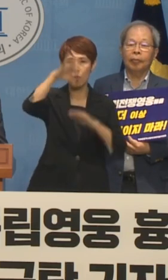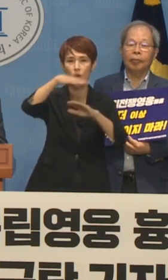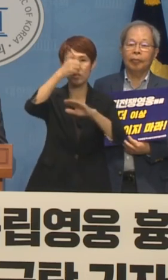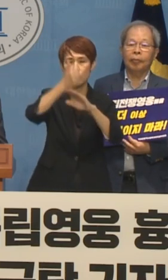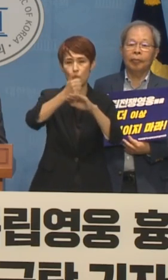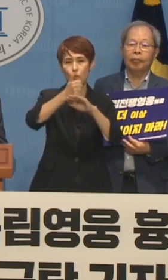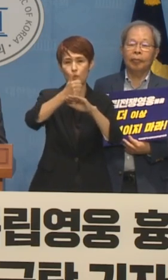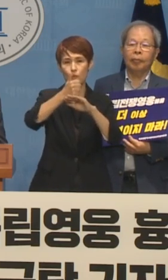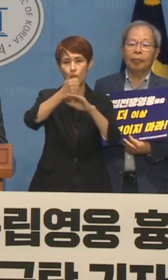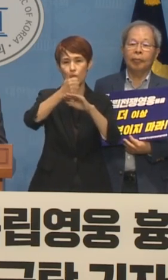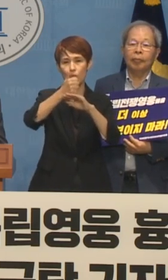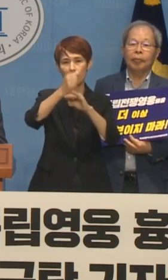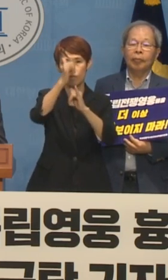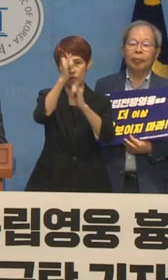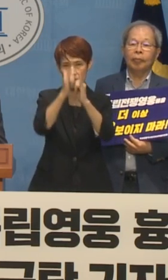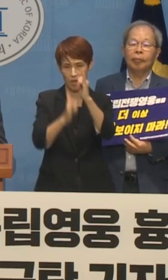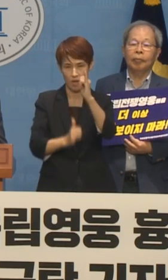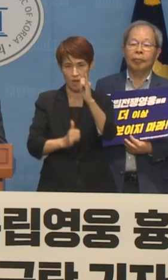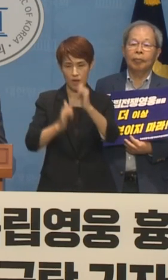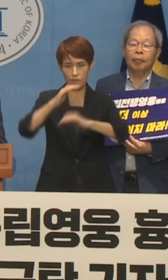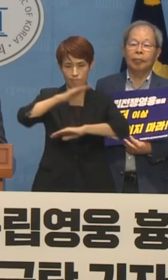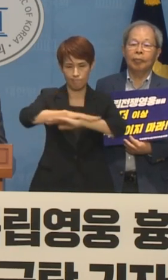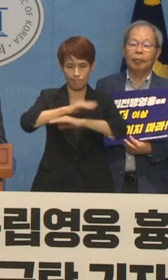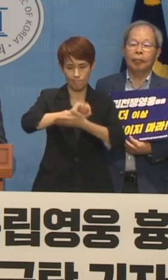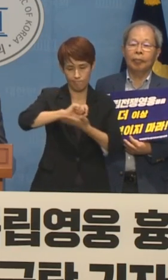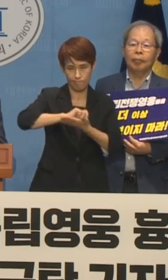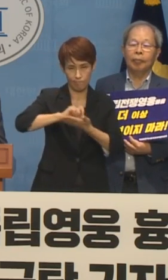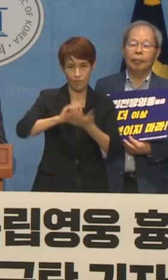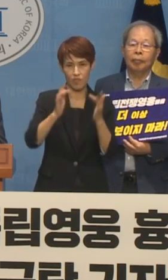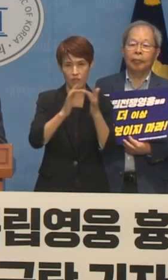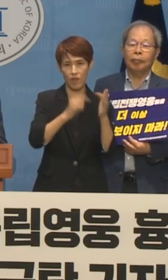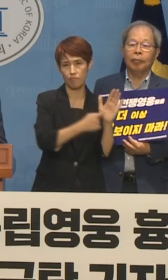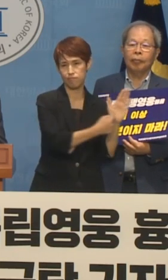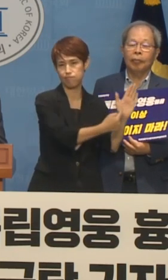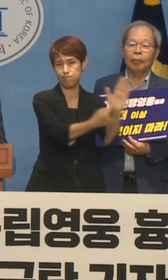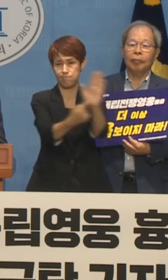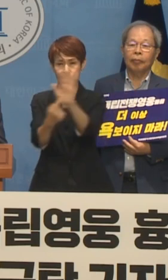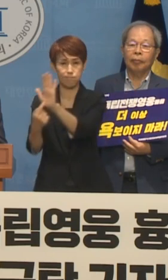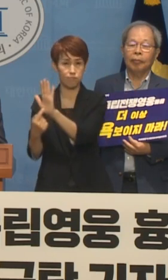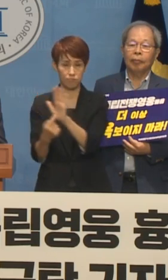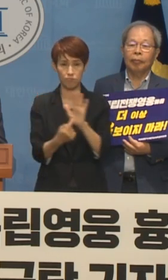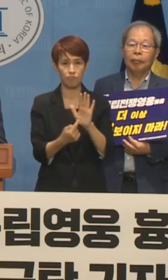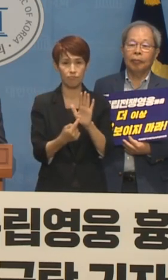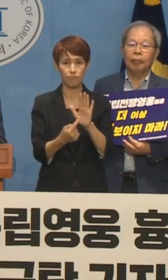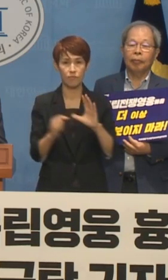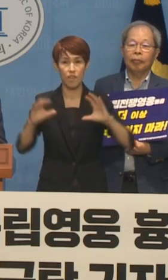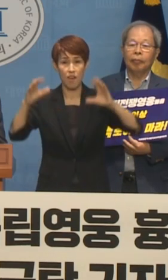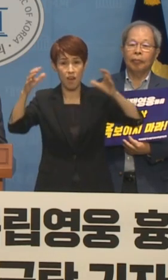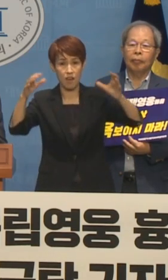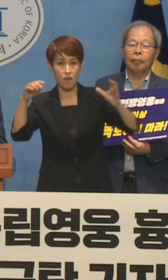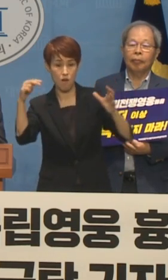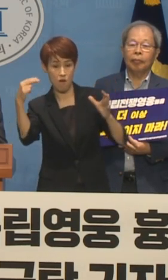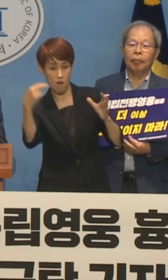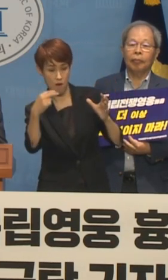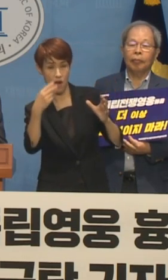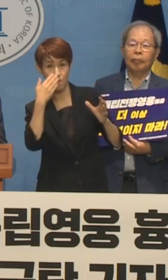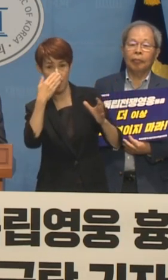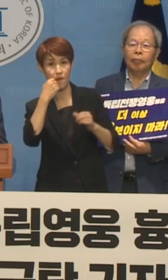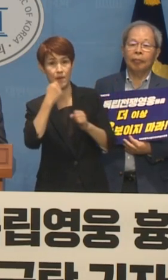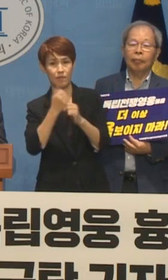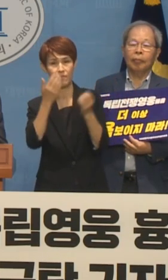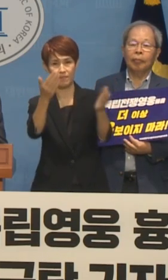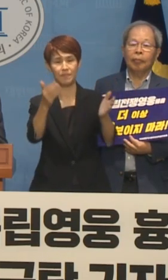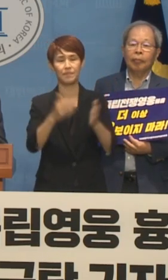원문과 번역문을 온라인에 올려 세계 어느 곳에서도 열람할 수 있도록